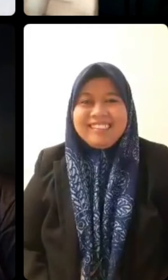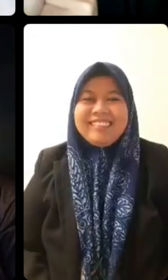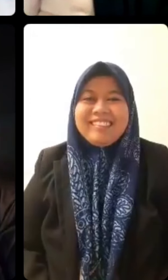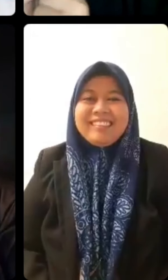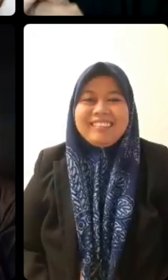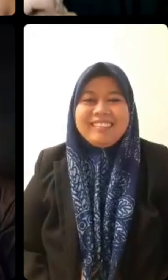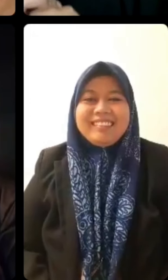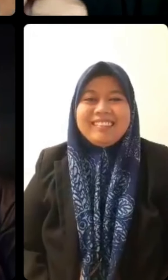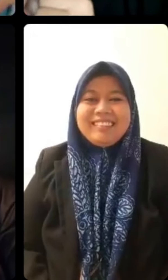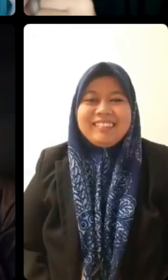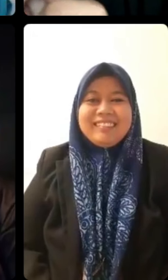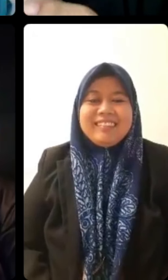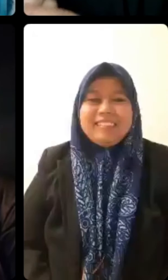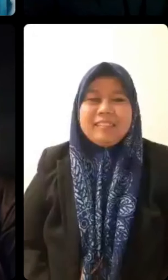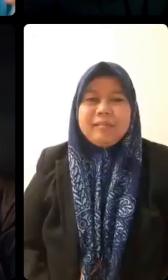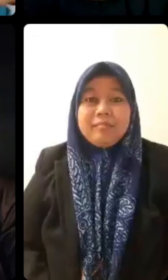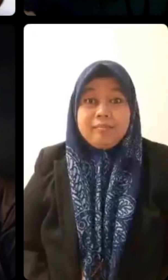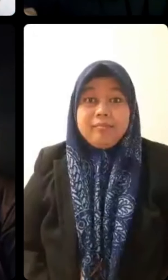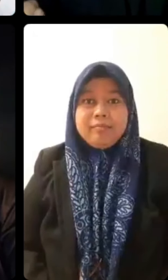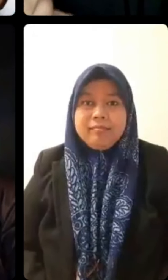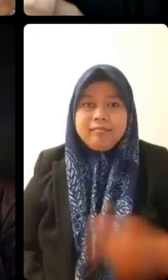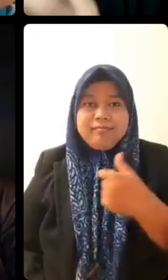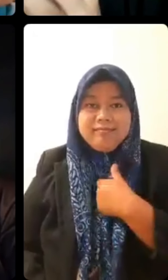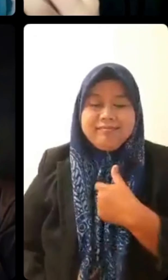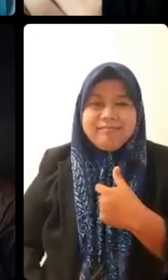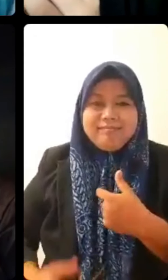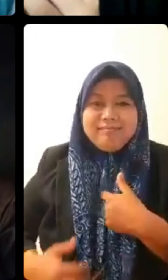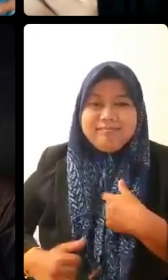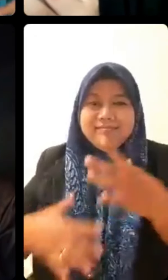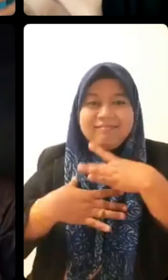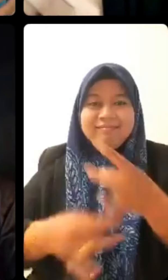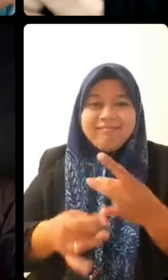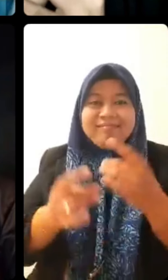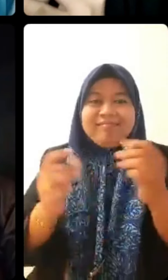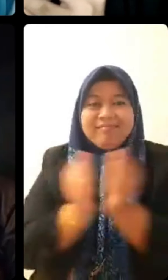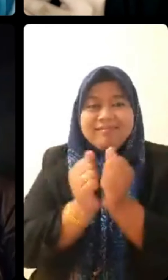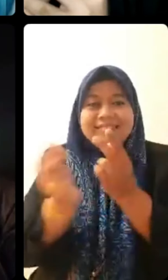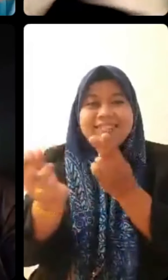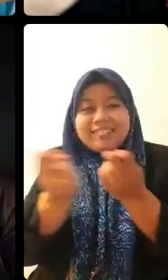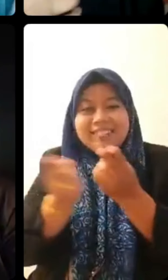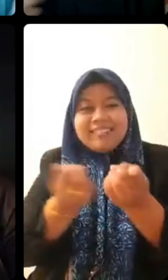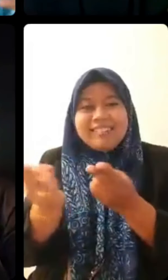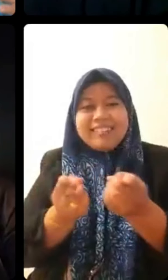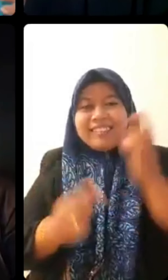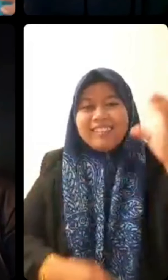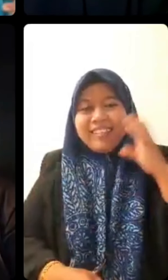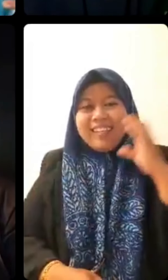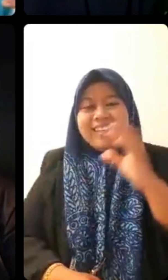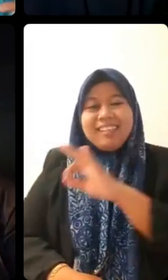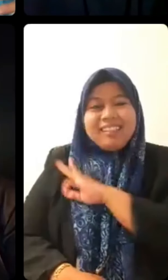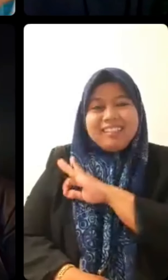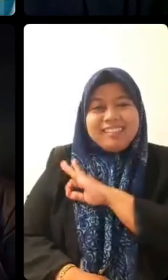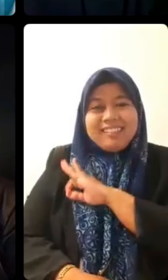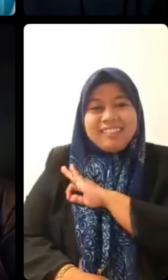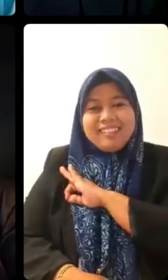Okay. Saya suka dengan usaha Cik Anis lah. Dalam masa sama, kita berkongsi ilmu ni,